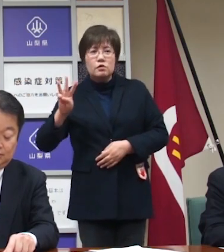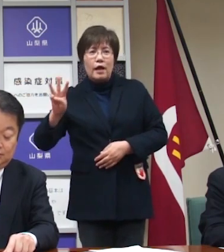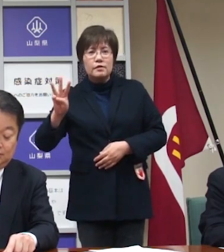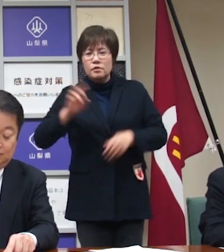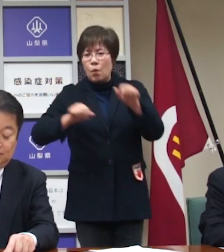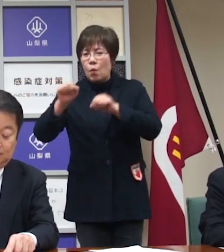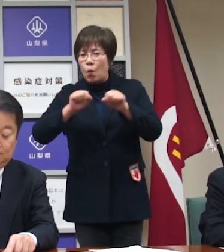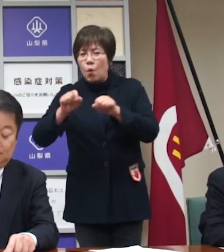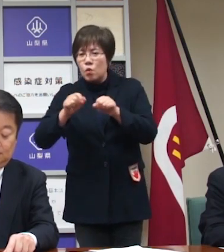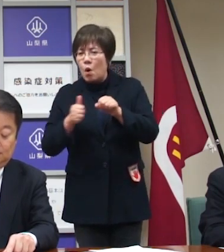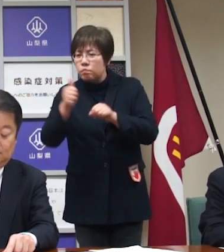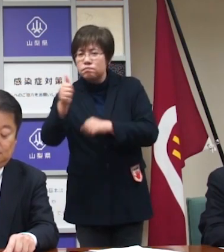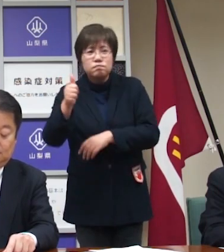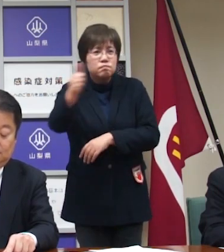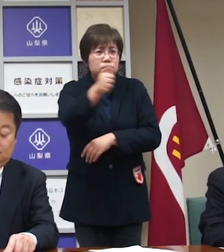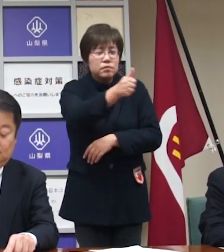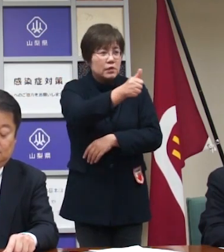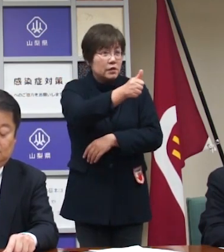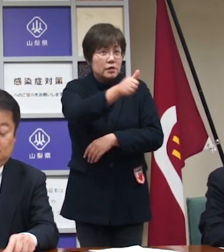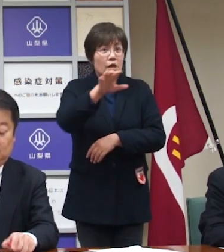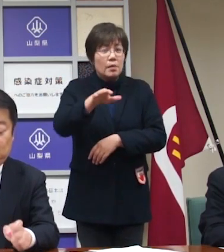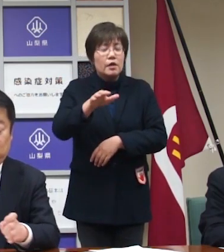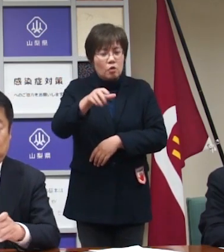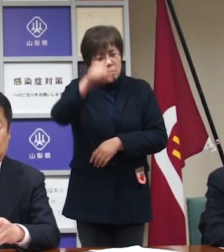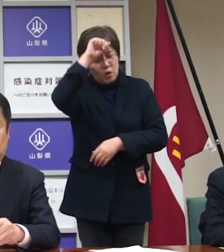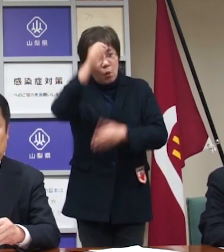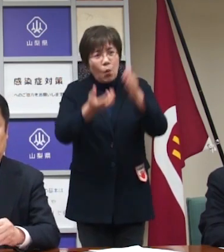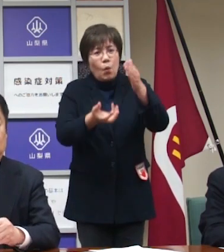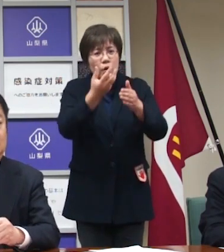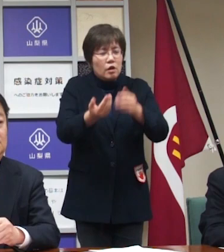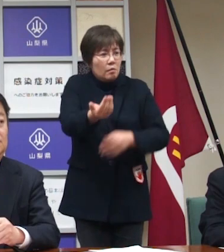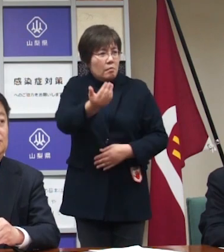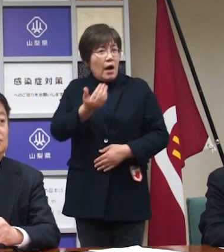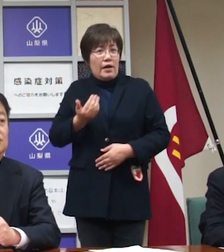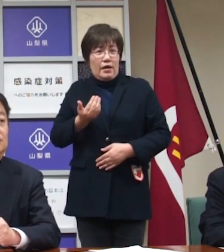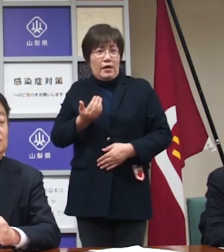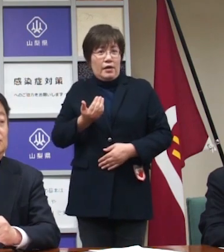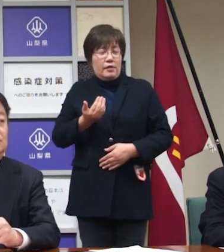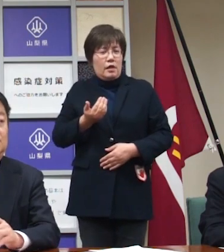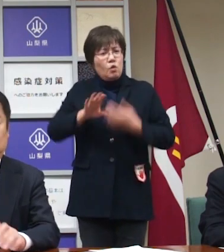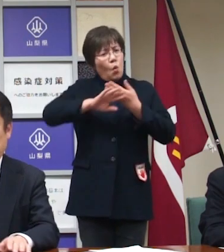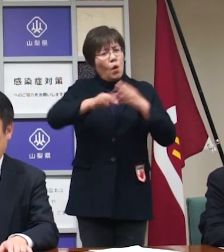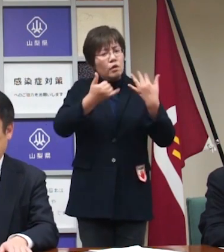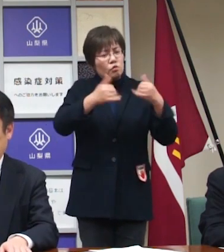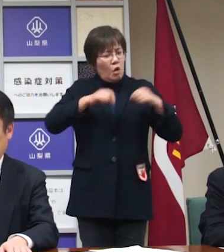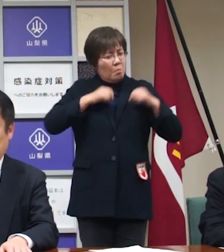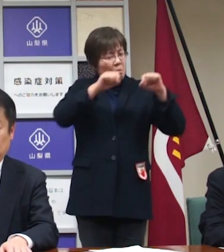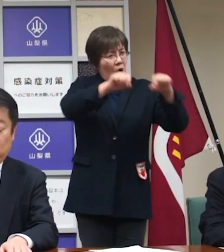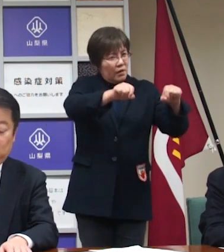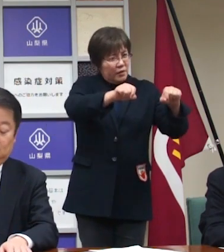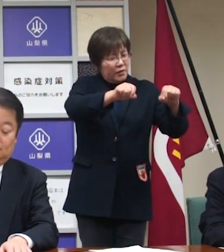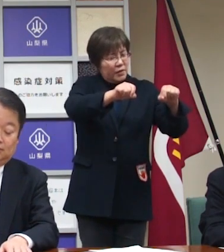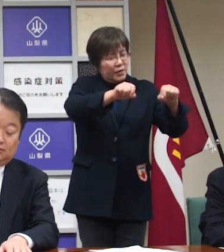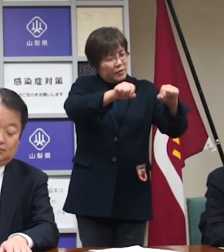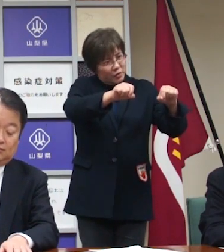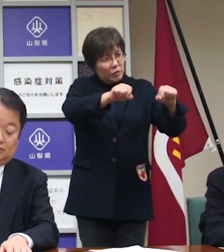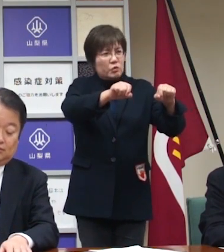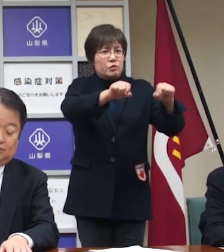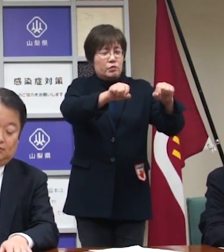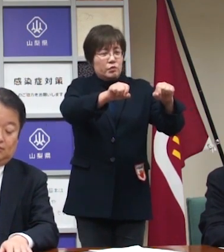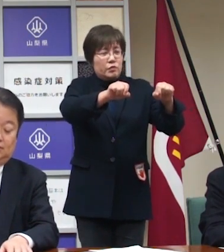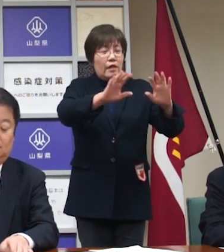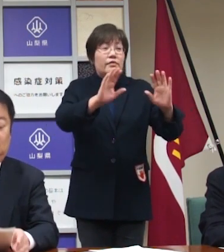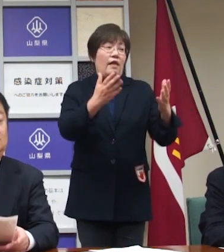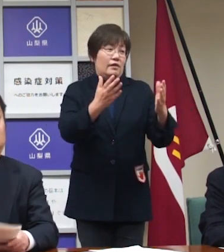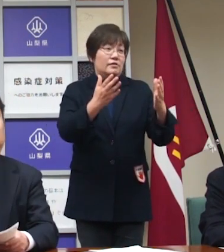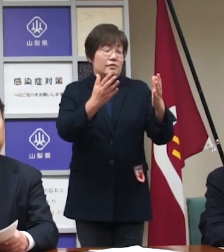については、発症のかなり前なので、他人にもし感染をしていたとしても他人に移す可能性はない